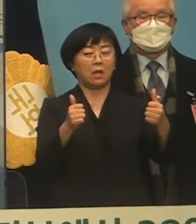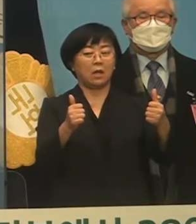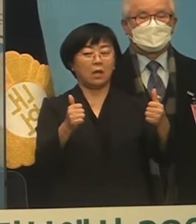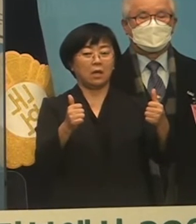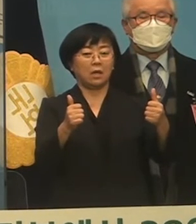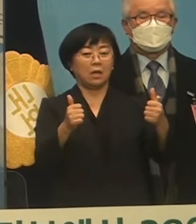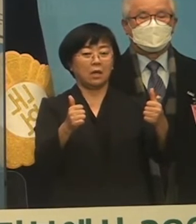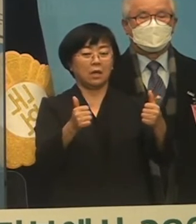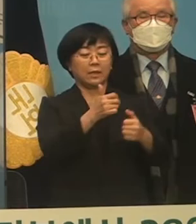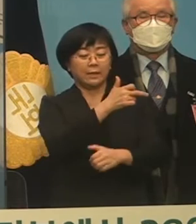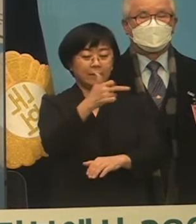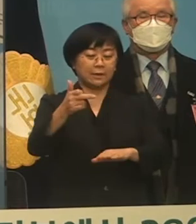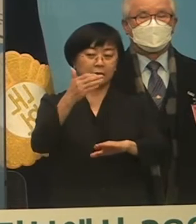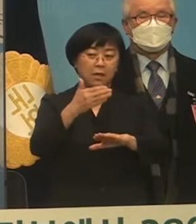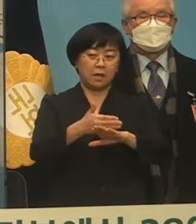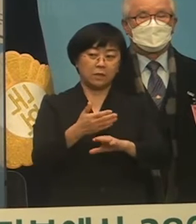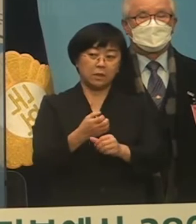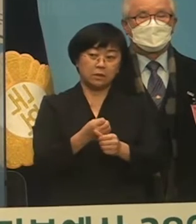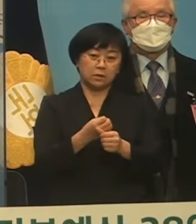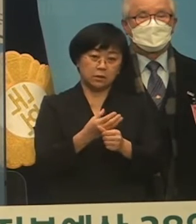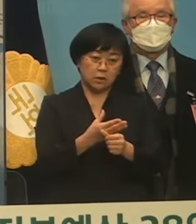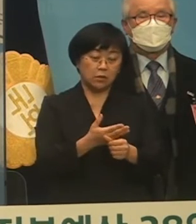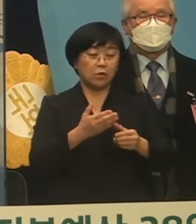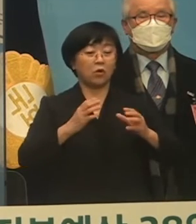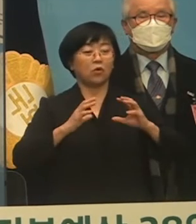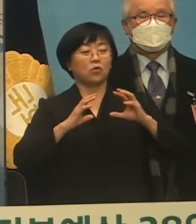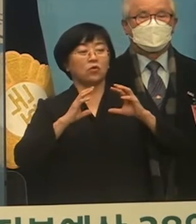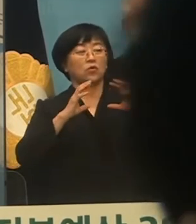국회에도 깊은 감사 말씀을 드립니다.